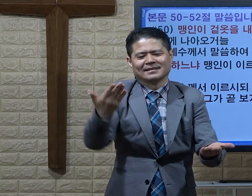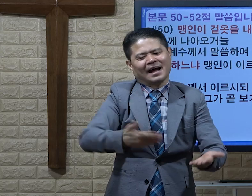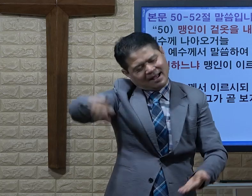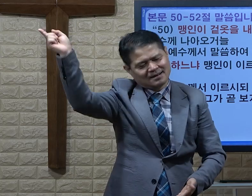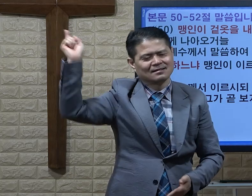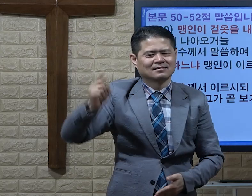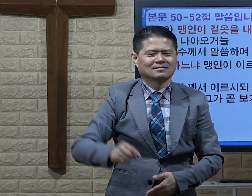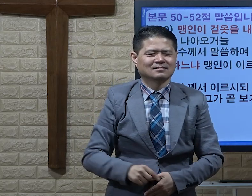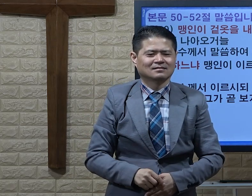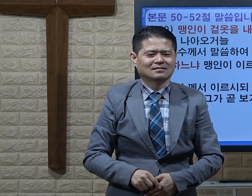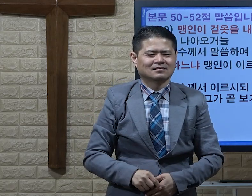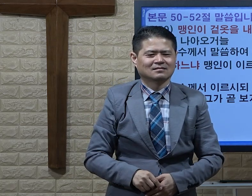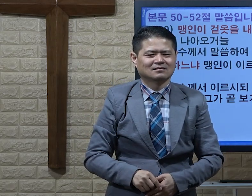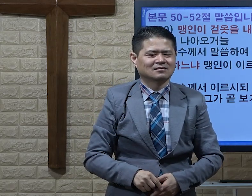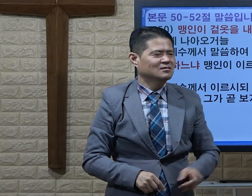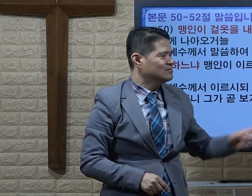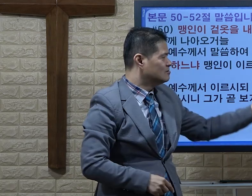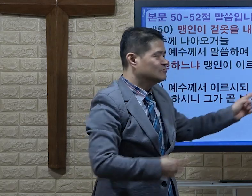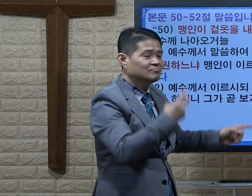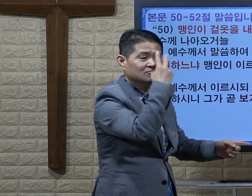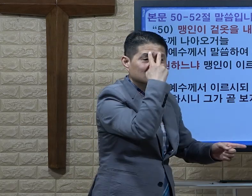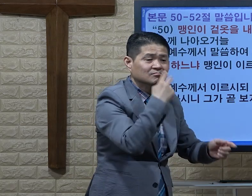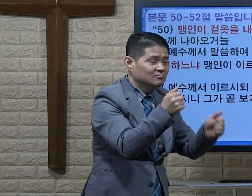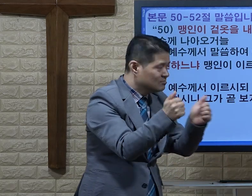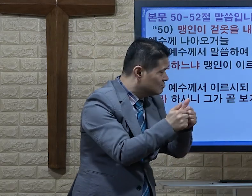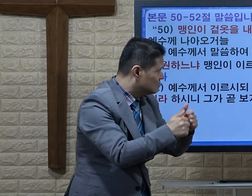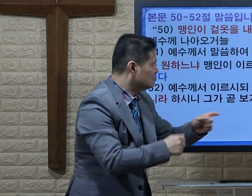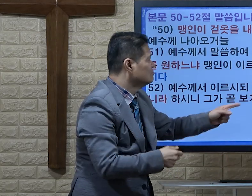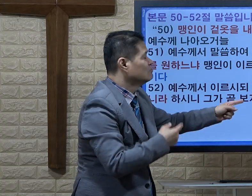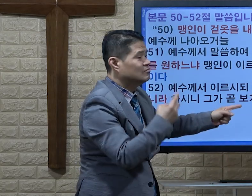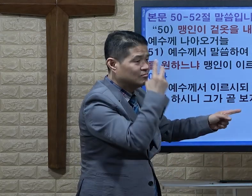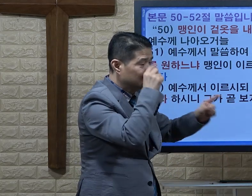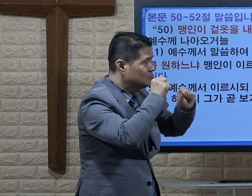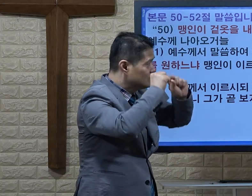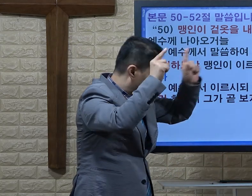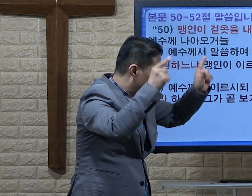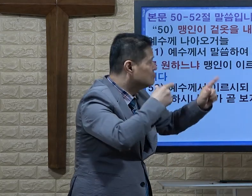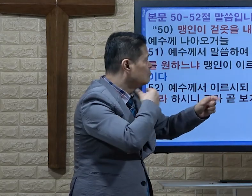일하러 가라고 베드로가 예전에 그랬지 않습니까?